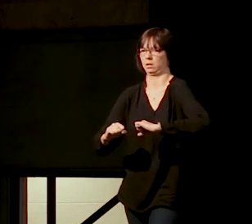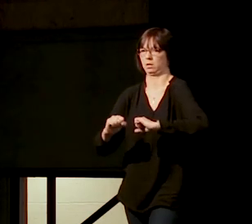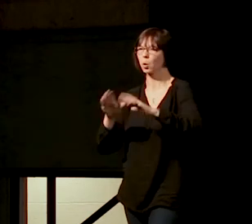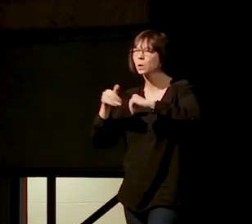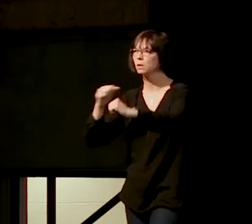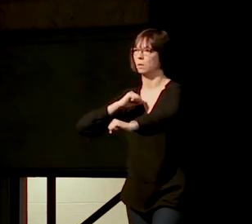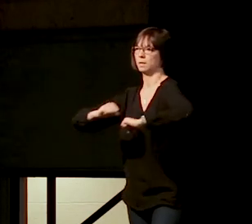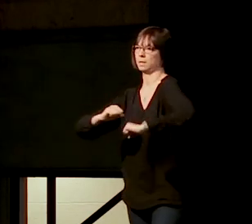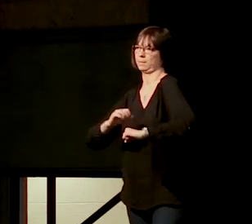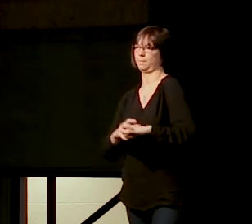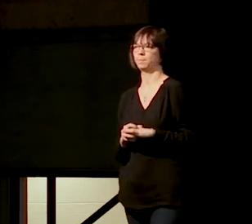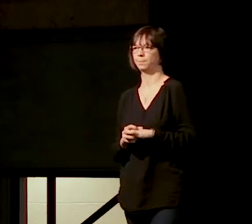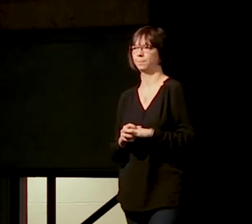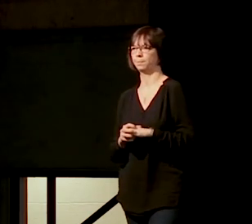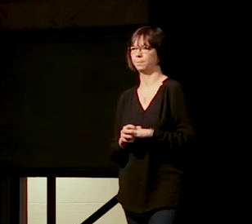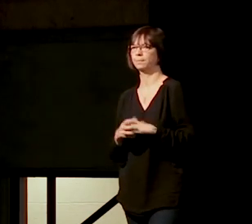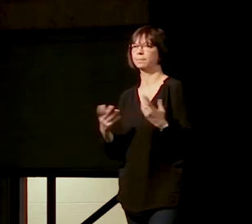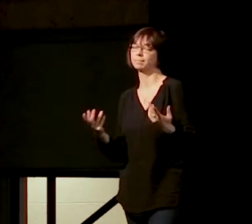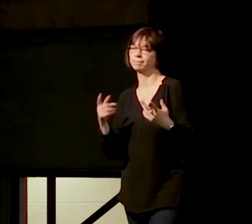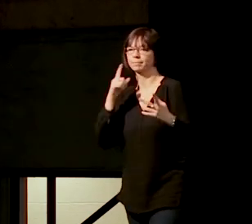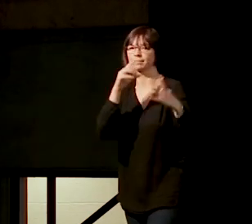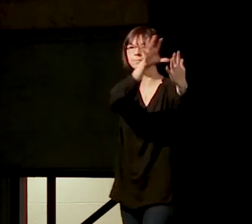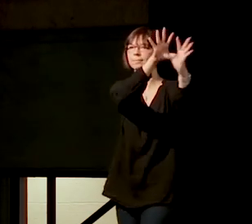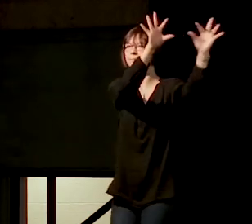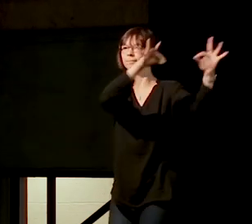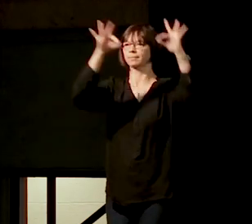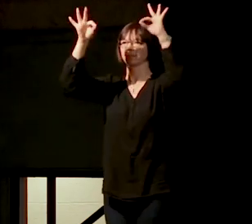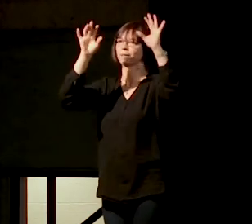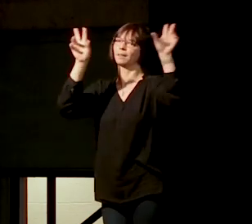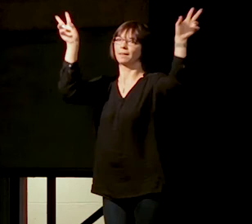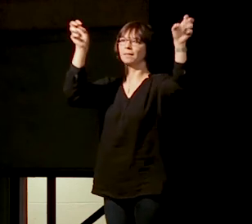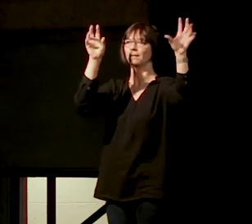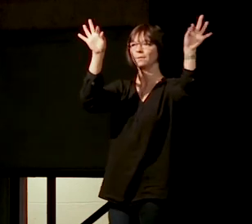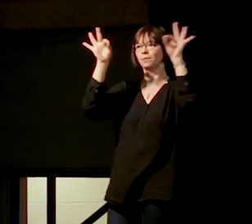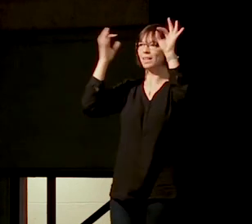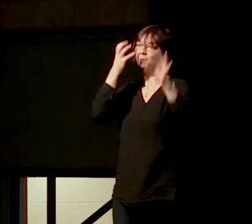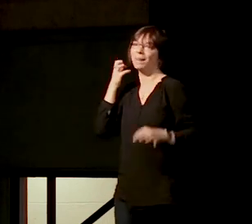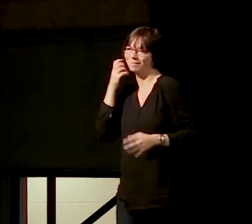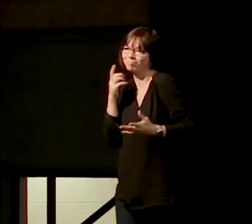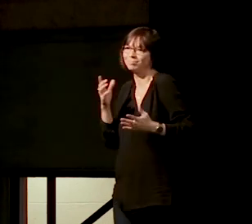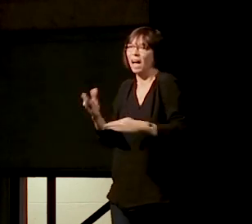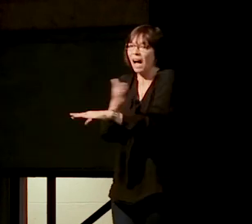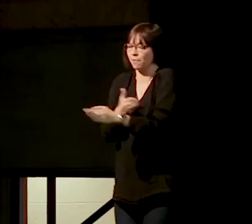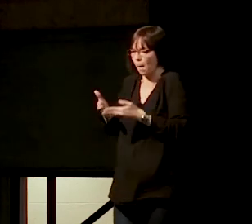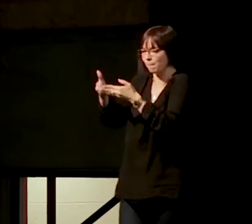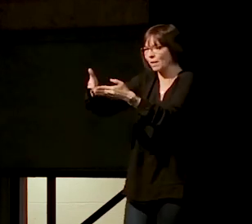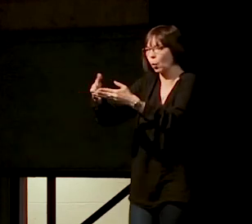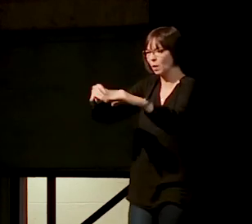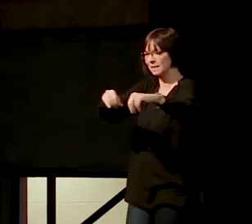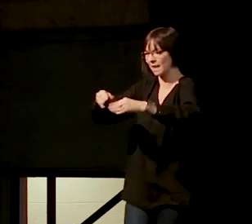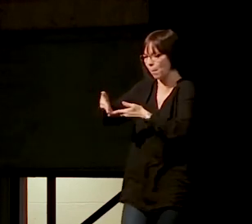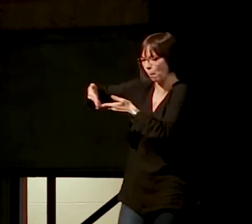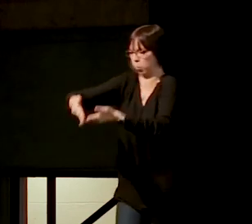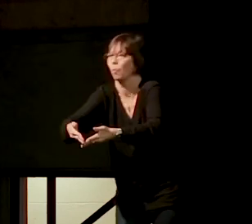et encore. Alors, pour paraphraser le proverbe malien, et avant que la pirogue ne touche le sable, je veux vous dire que si